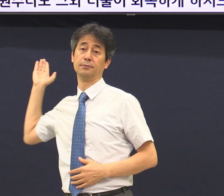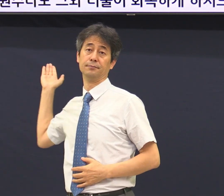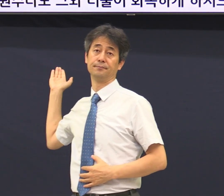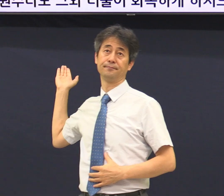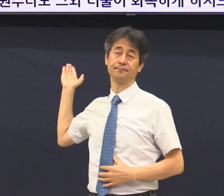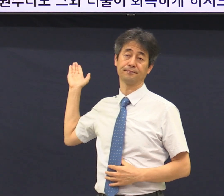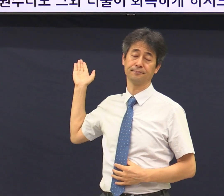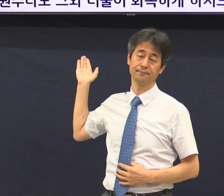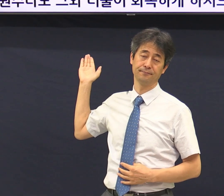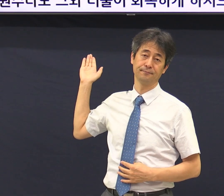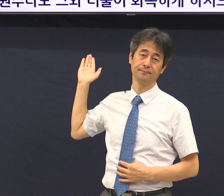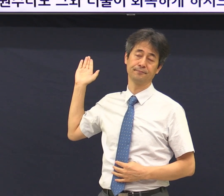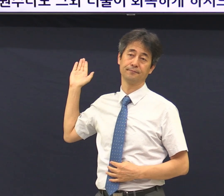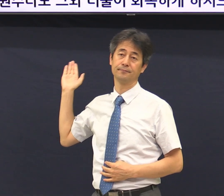아주 중요한 말씀입니다.